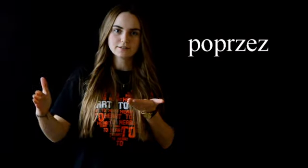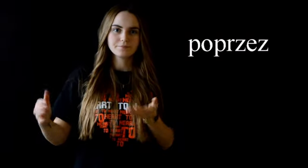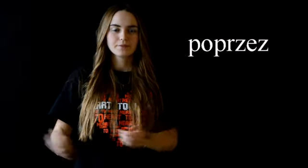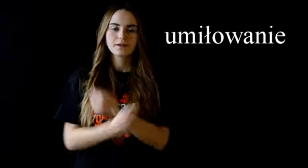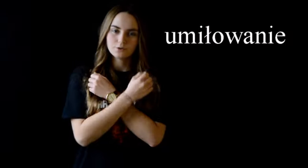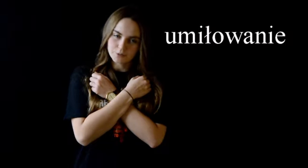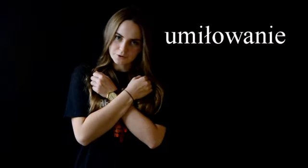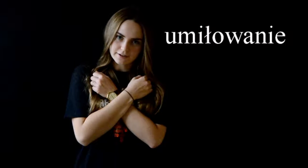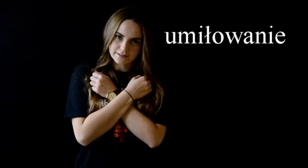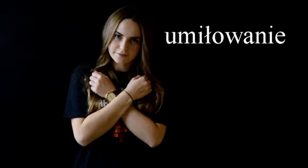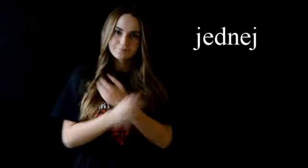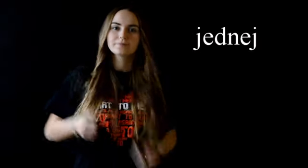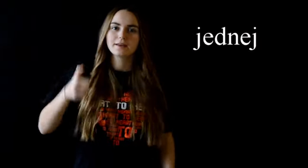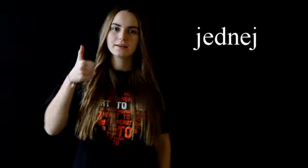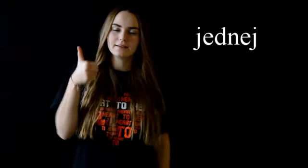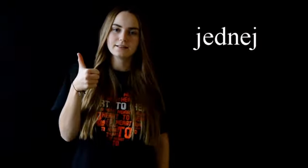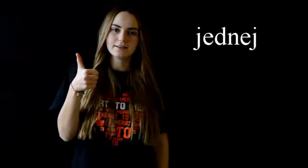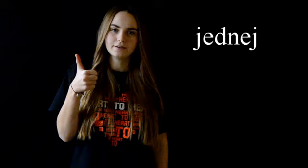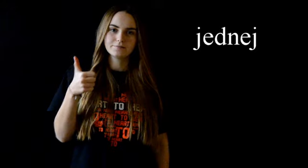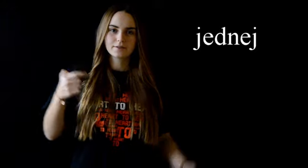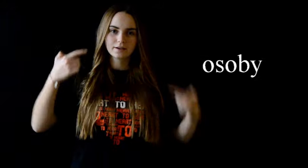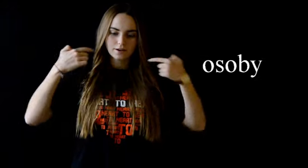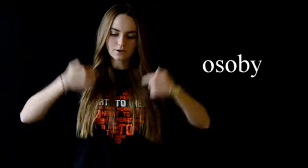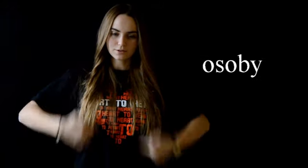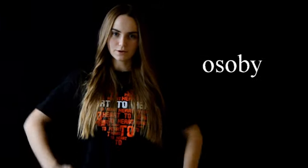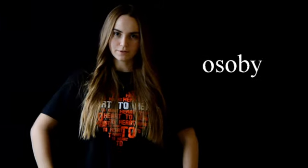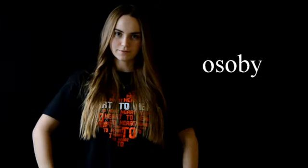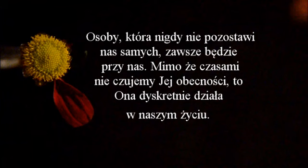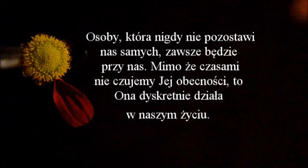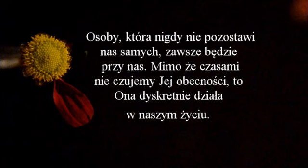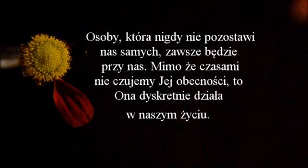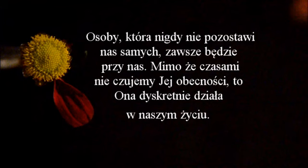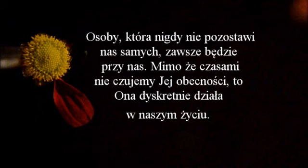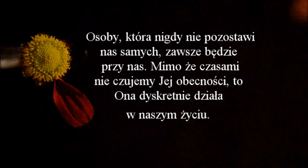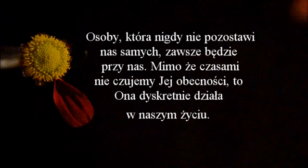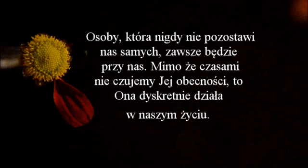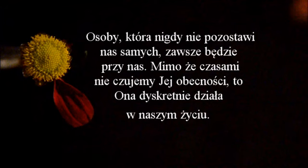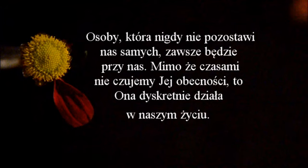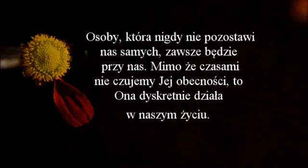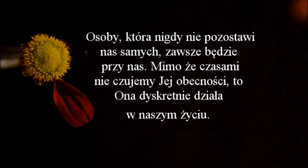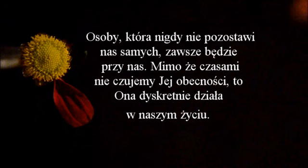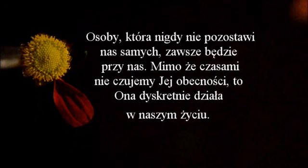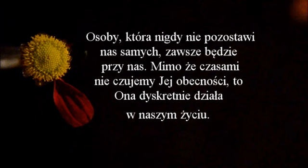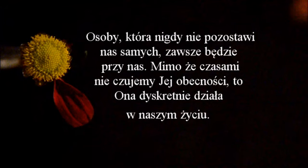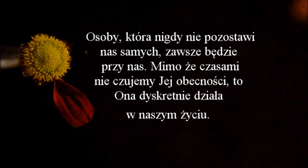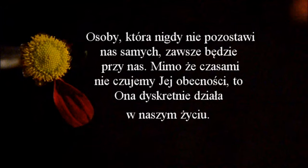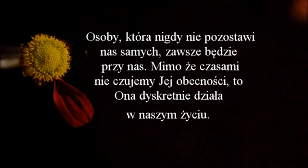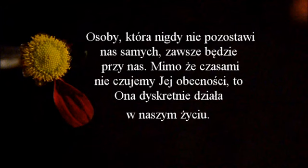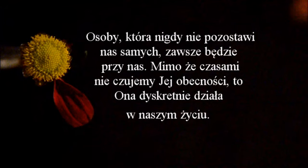płonąc jak jedna z nich pięknie. I kiedy wicher wieje, niebo zapowiada burzę, krzyknąć w pełni żywy w Chrystusie.